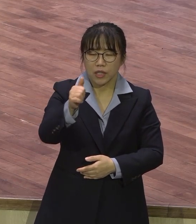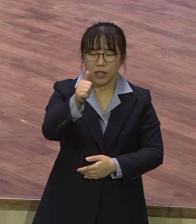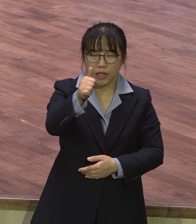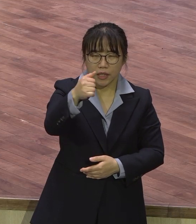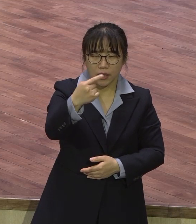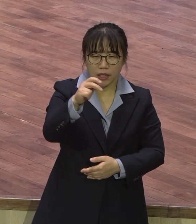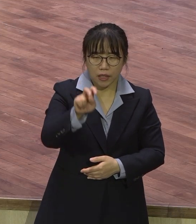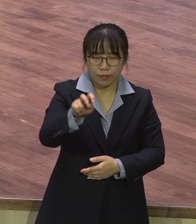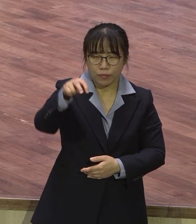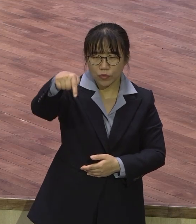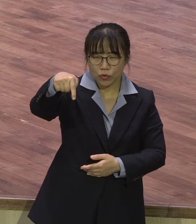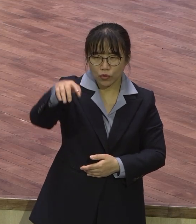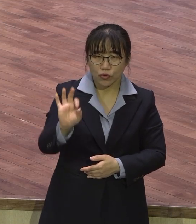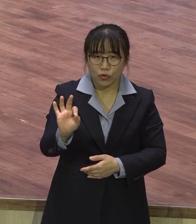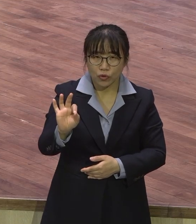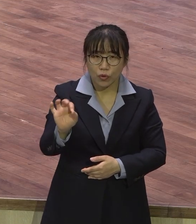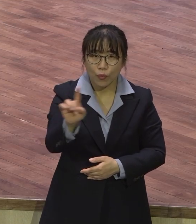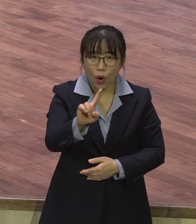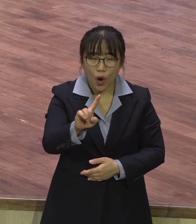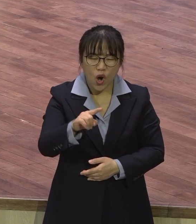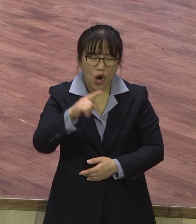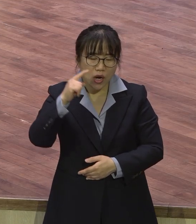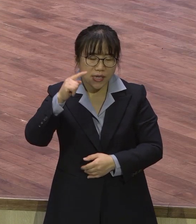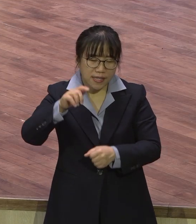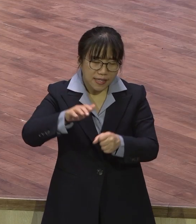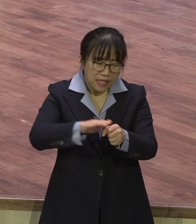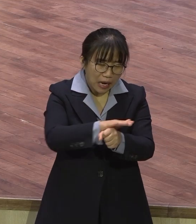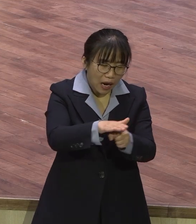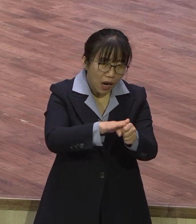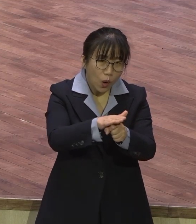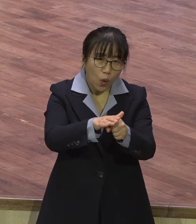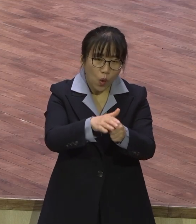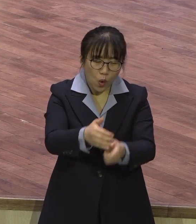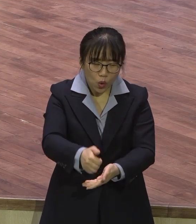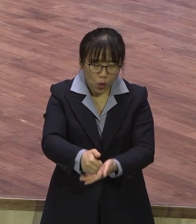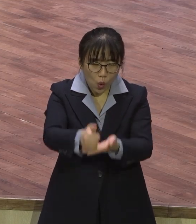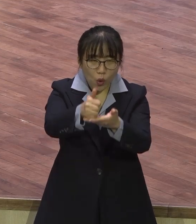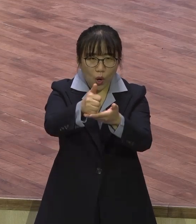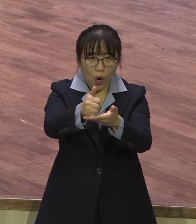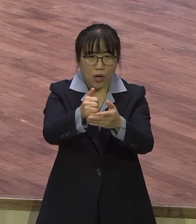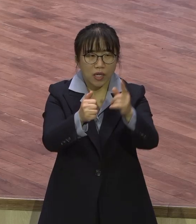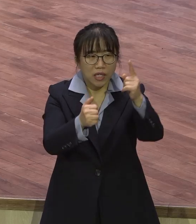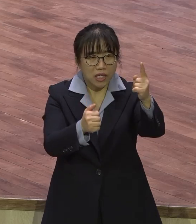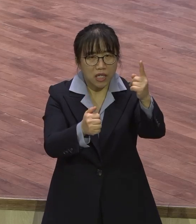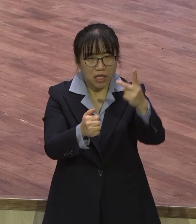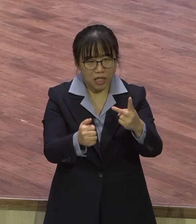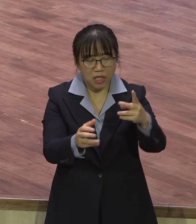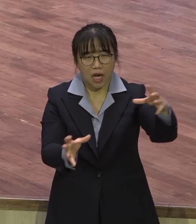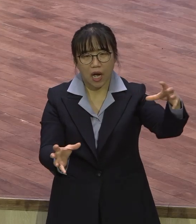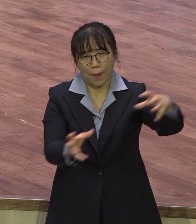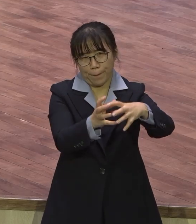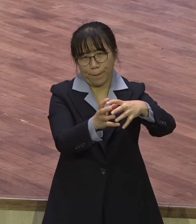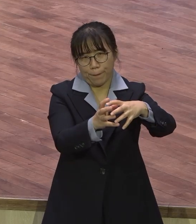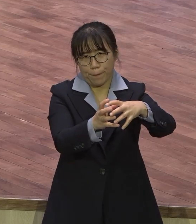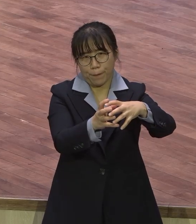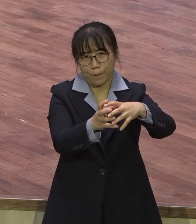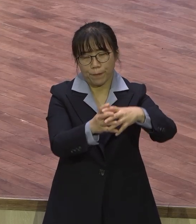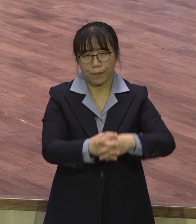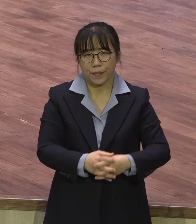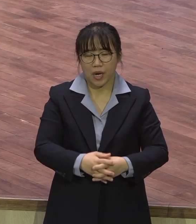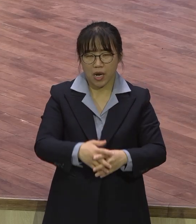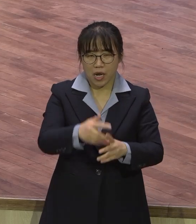뭐요 허무하고 공격한다 그런 의미인데 천주교는 이렇게 1계명 2병을 합친 대신에 10계명의